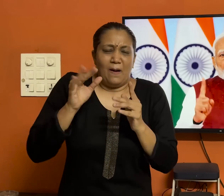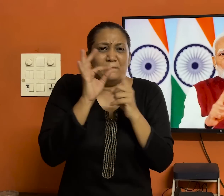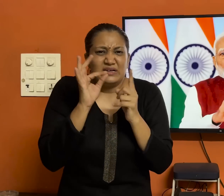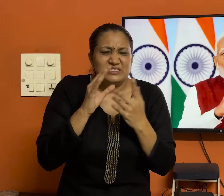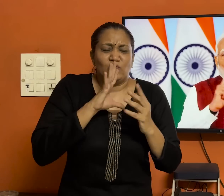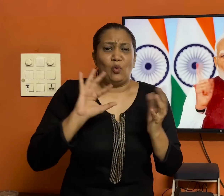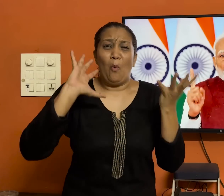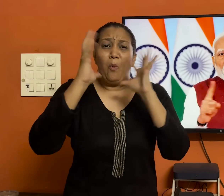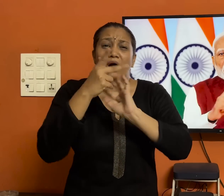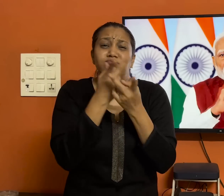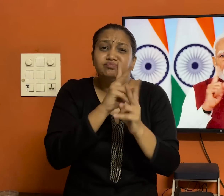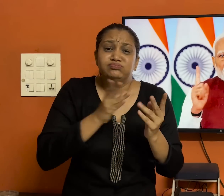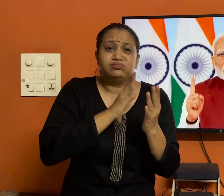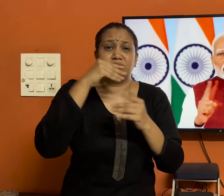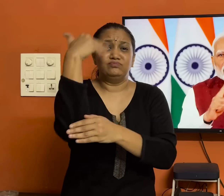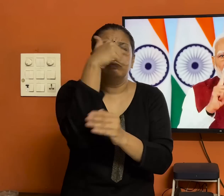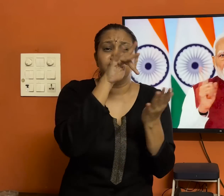पाकिस्तान दुनिया भर में